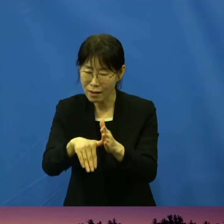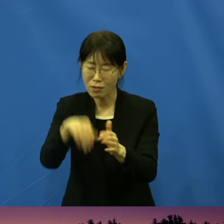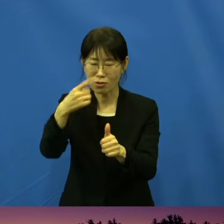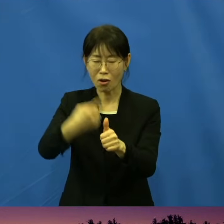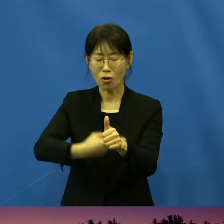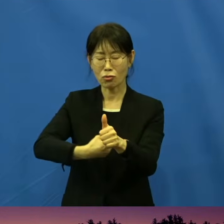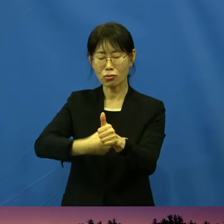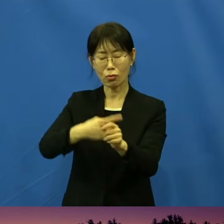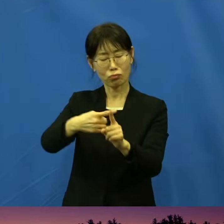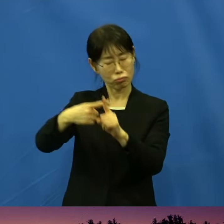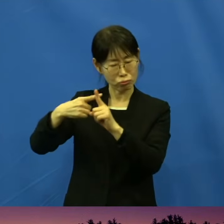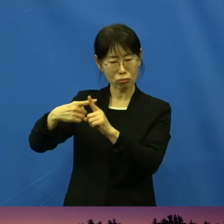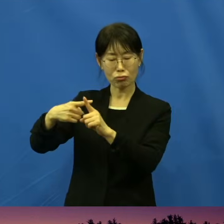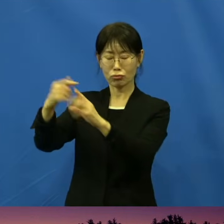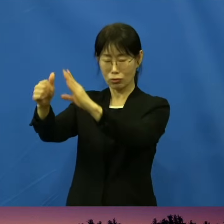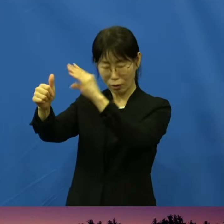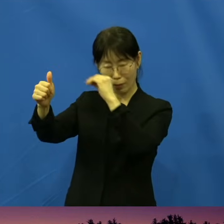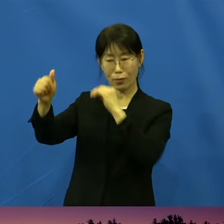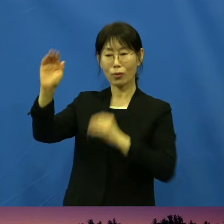있느냐? 그럴 수 없어요.